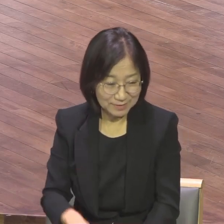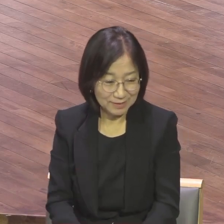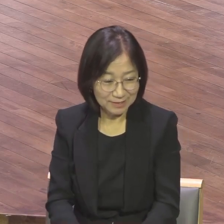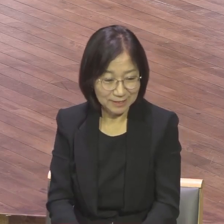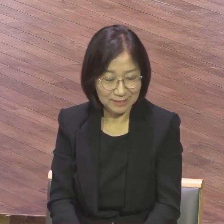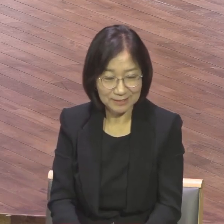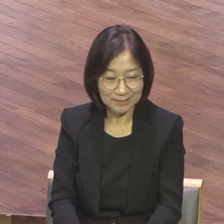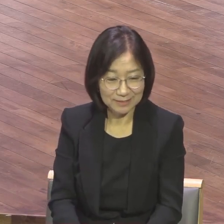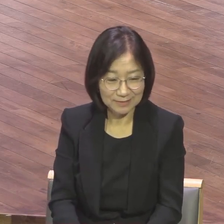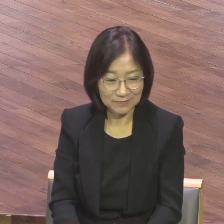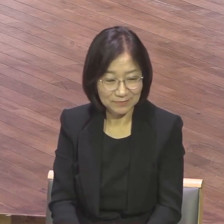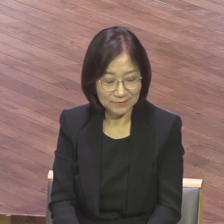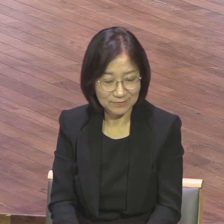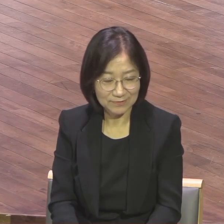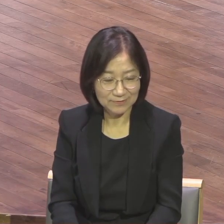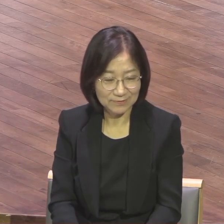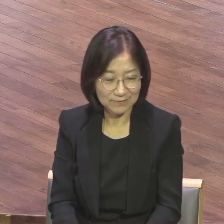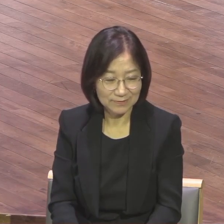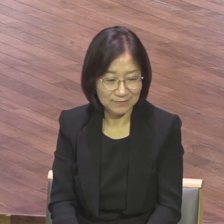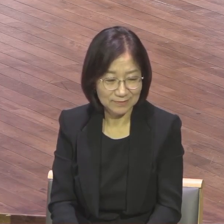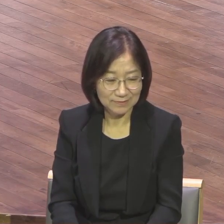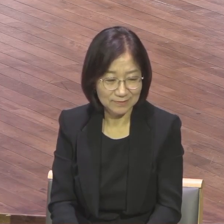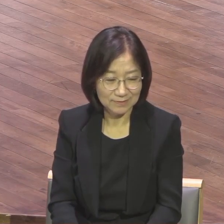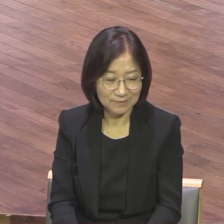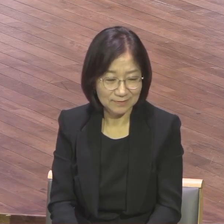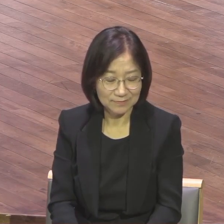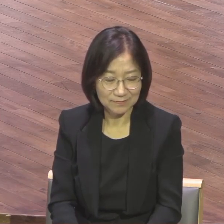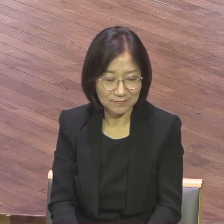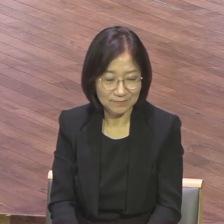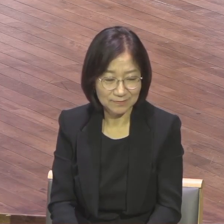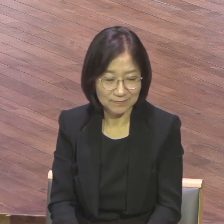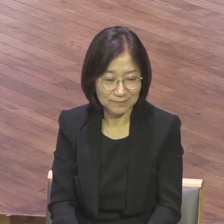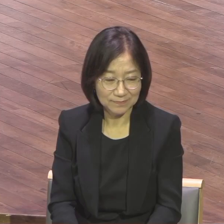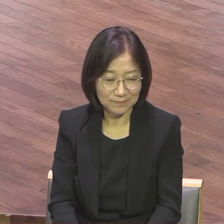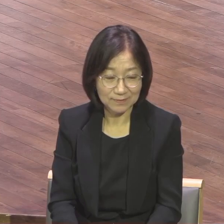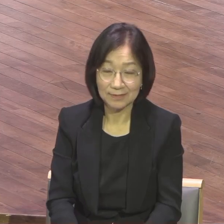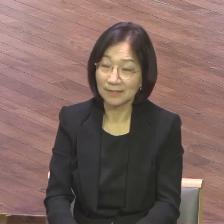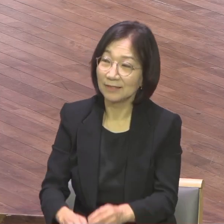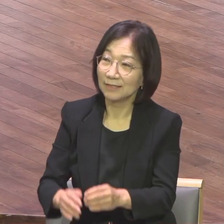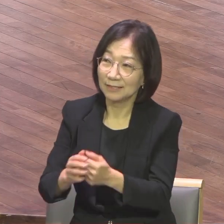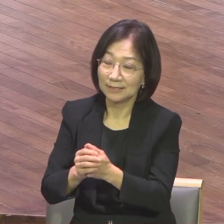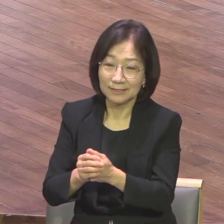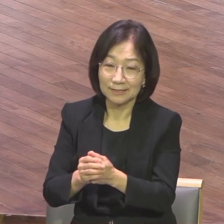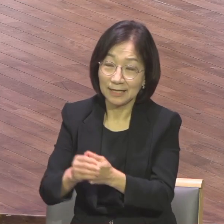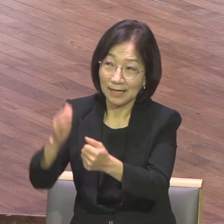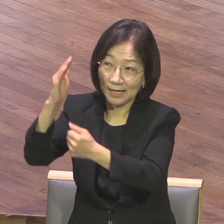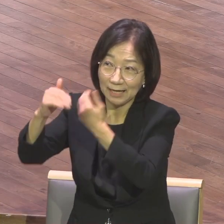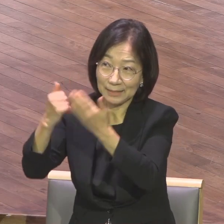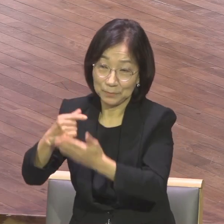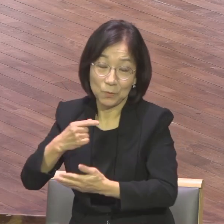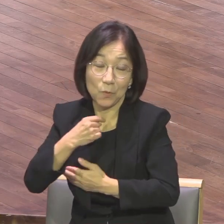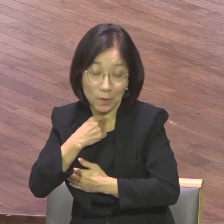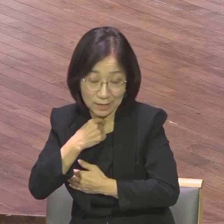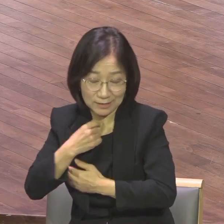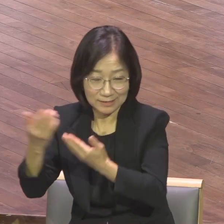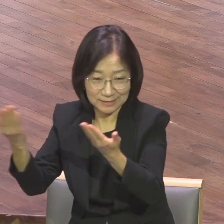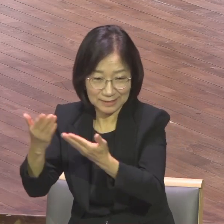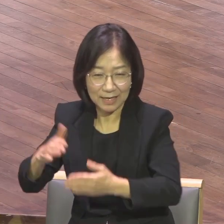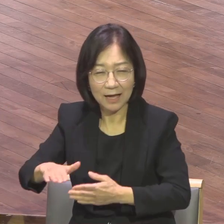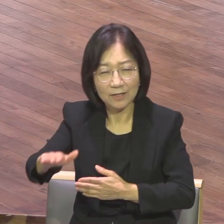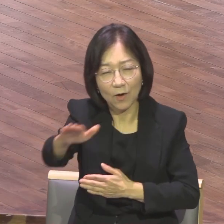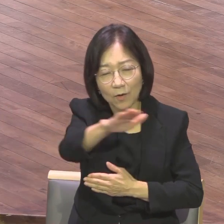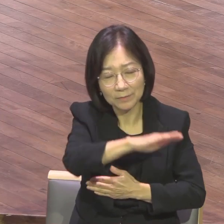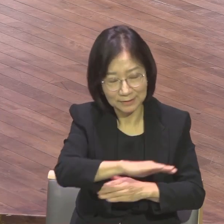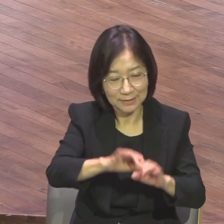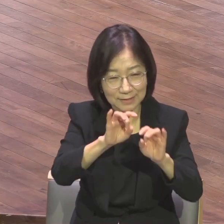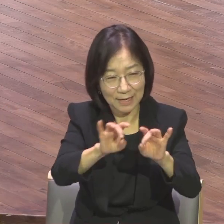예원 공동체가 놀랍게 쓰임 받았다. 여러분 한 분 한 분들이 다 쓰임을 받았어요. 그래서 저는 기도를